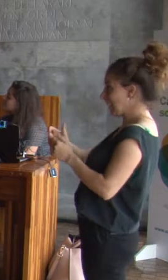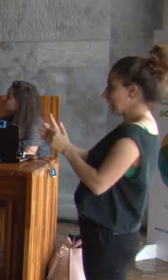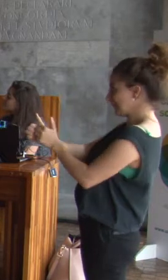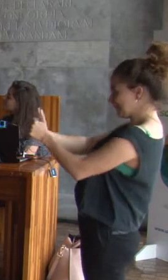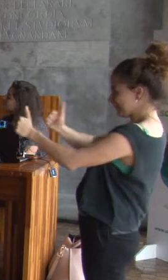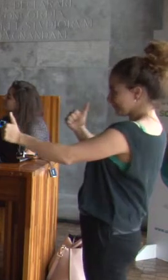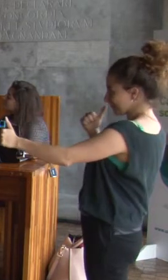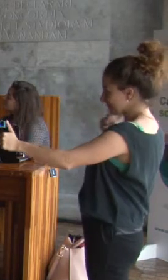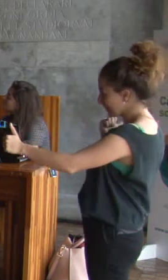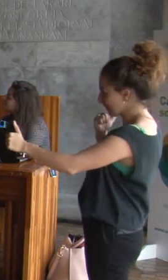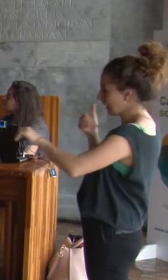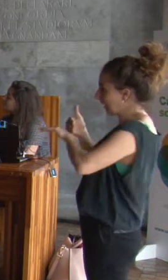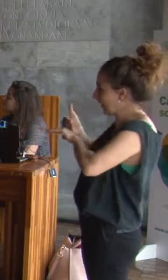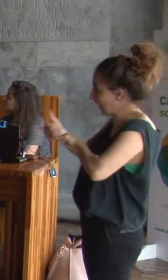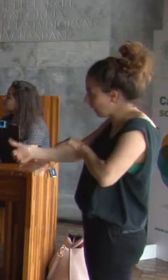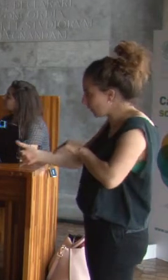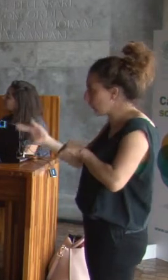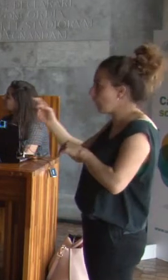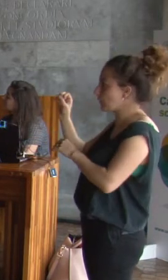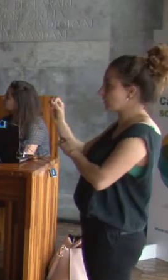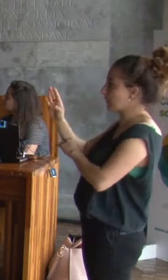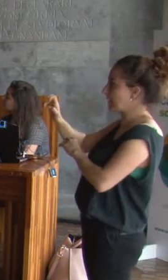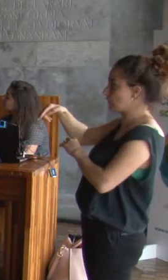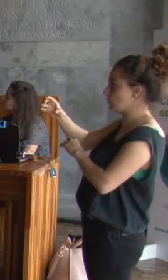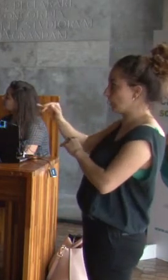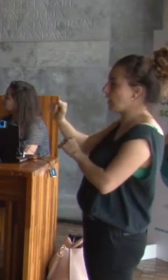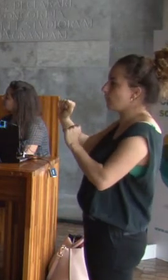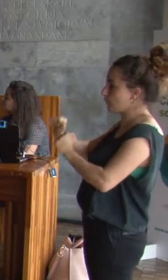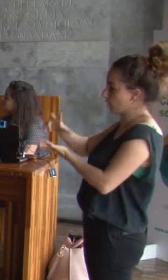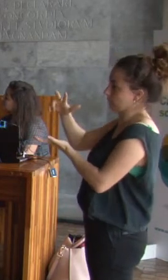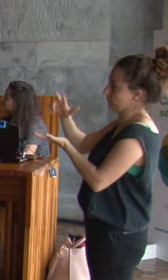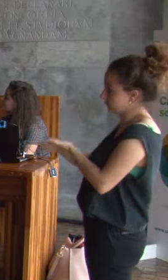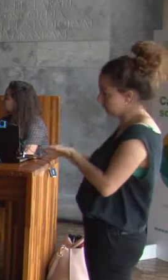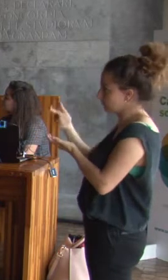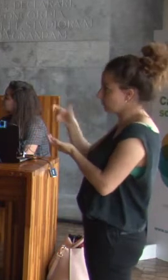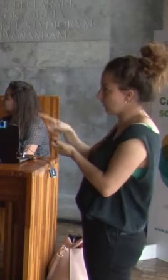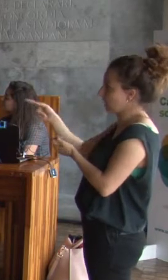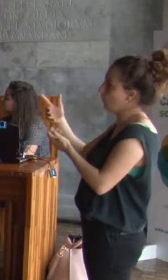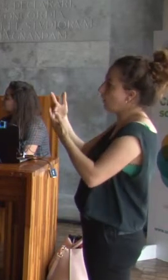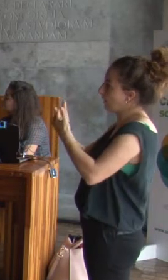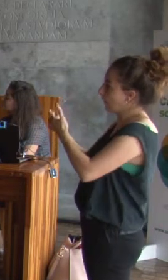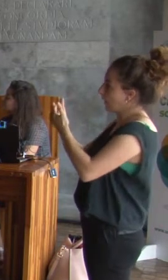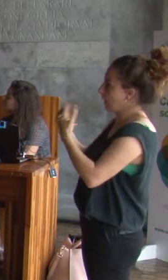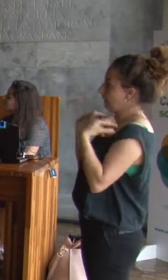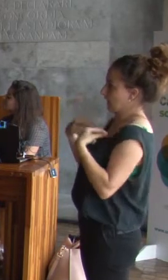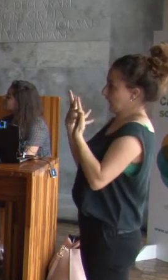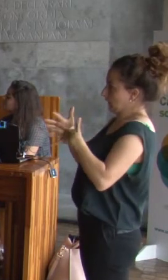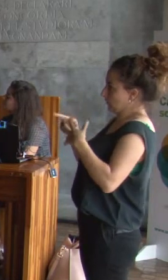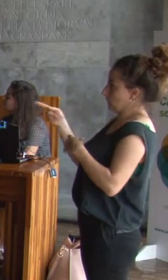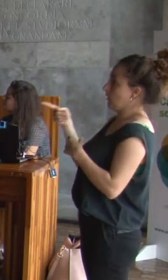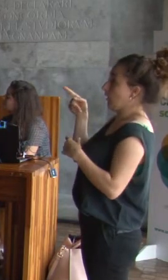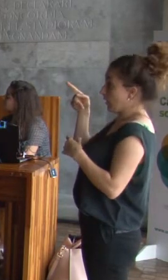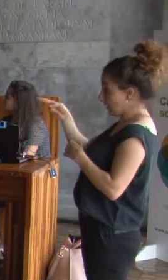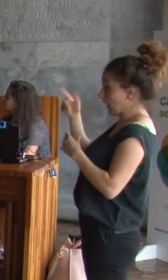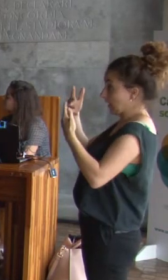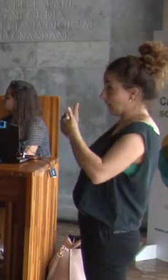ad altri paesi. La professoressa Bencini ce lo può confermare, avendo vissuto in America, dove invece il problema è stato affrontato